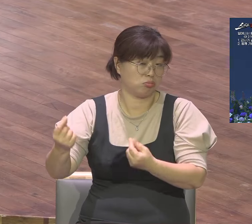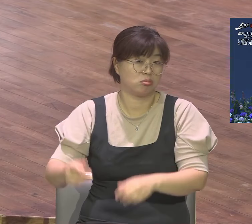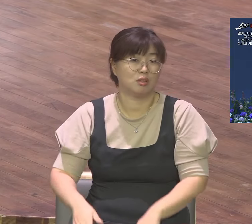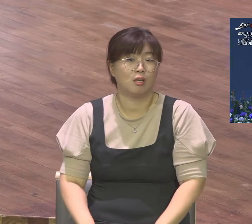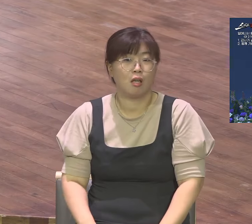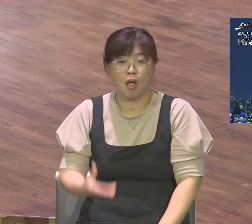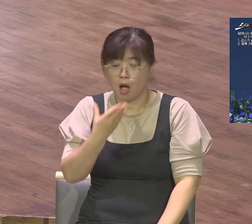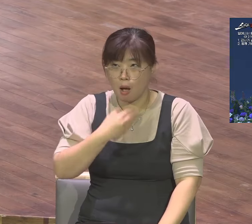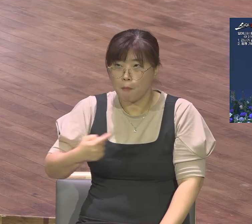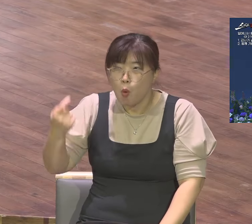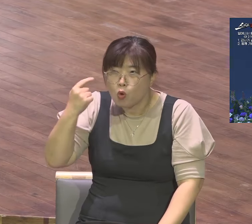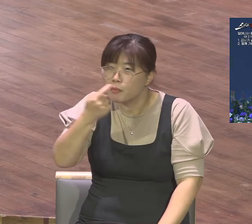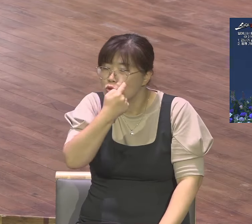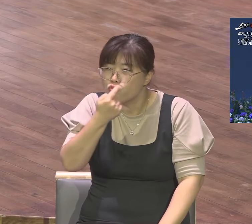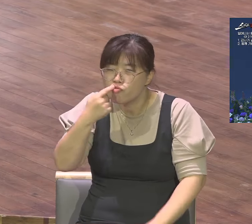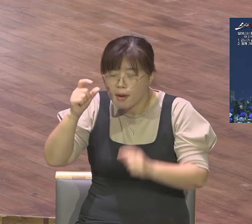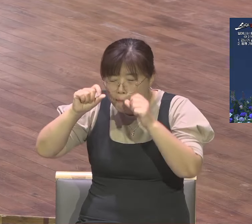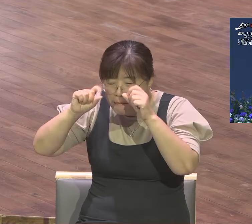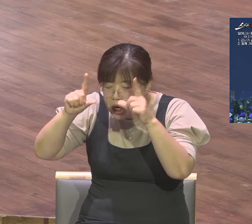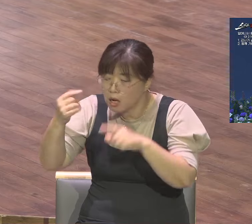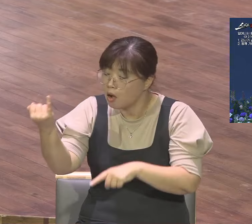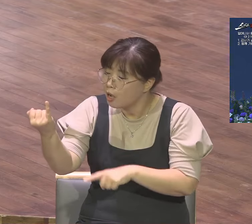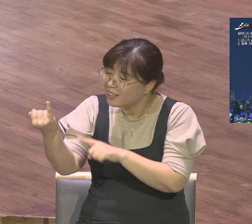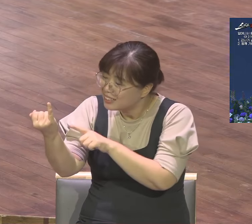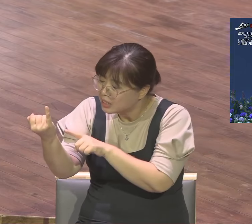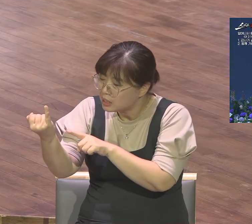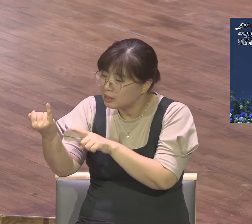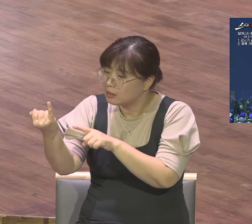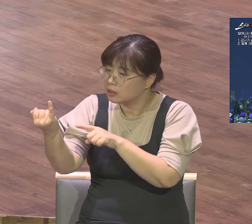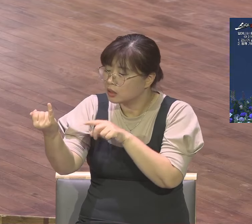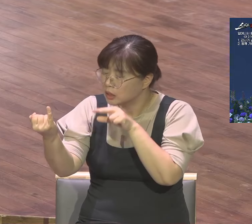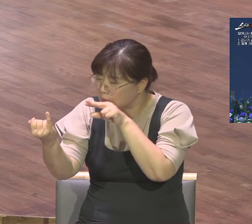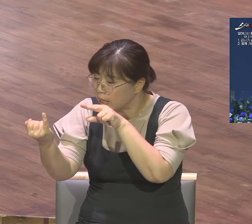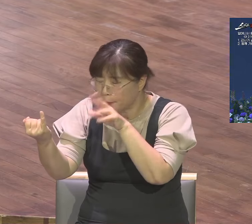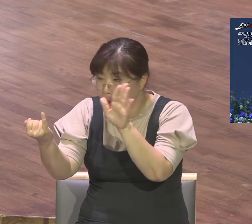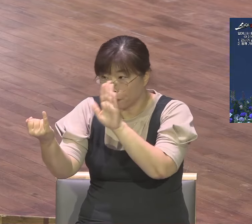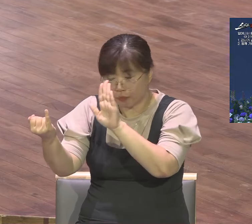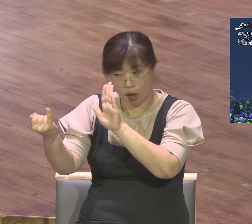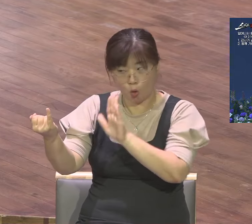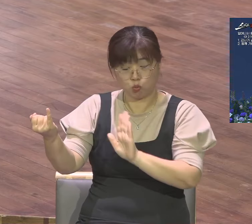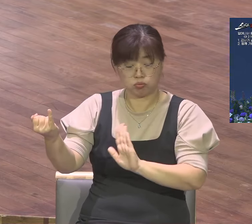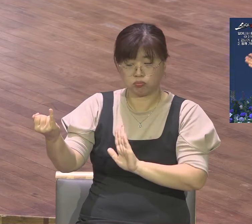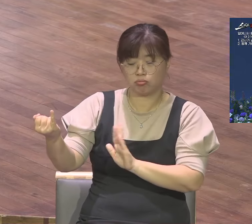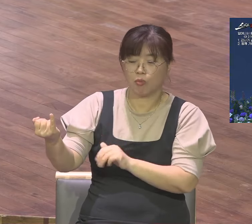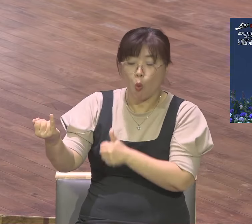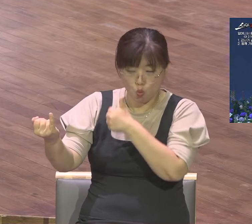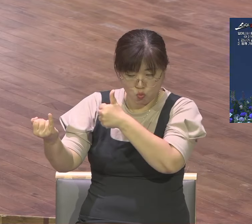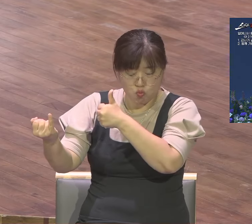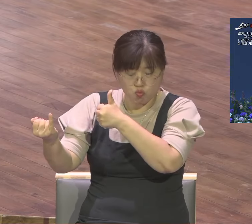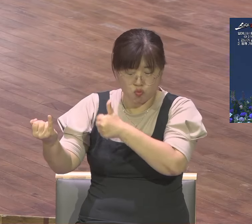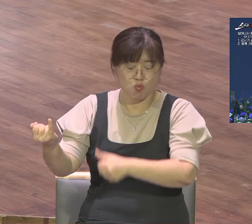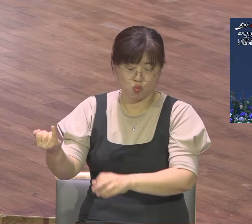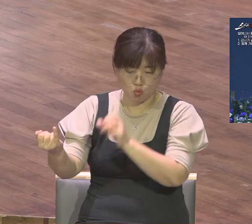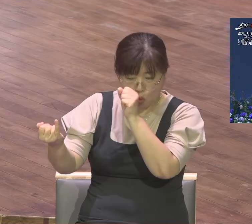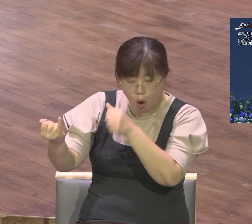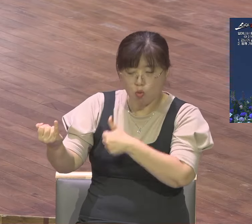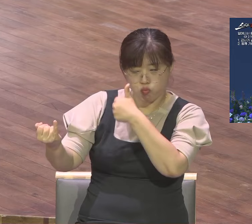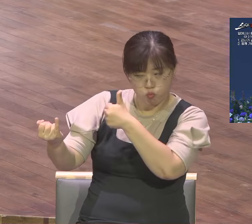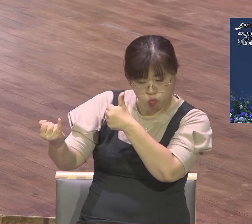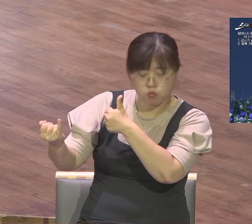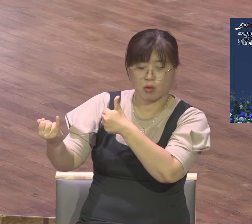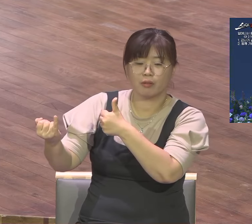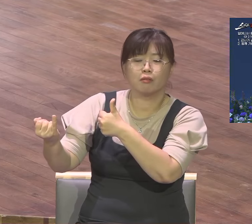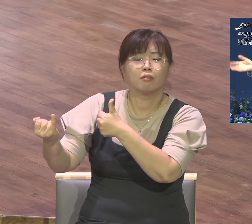복음의 눈으로 바라고 칭찬하고 지적하지 말고 무조건 칭찬하고 격려하고 지적하지 마세요.